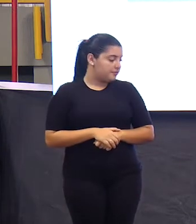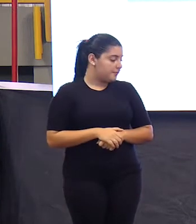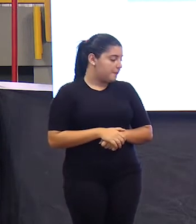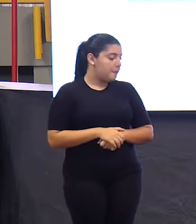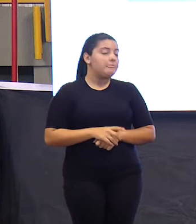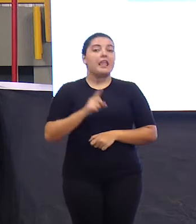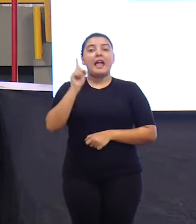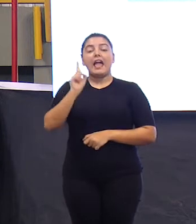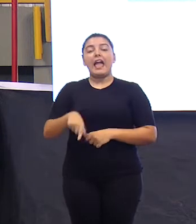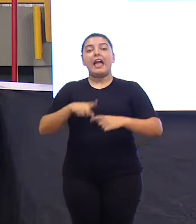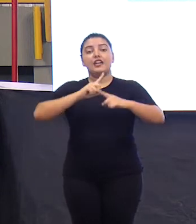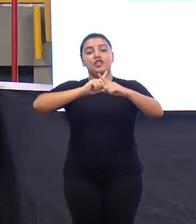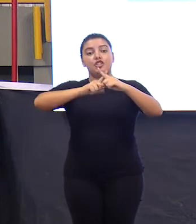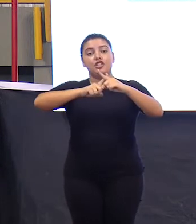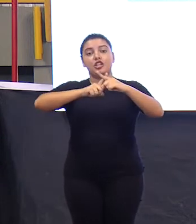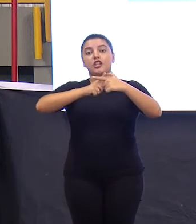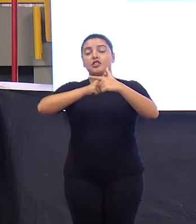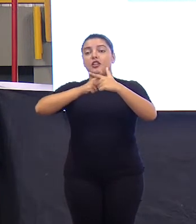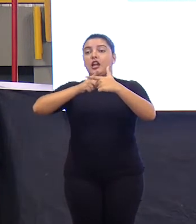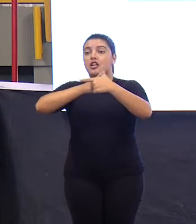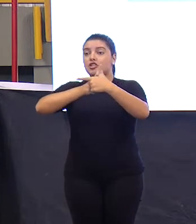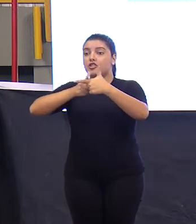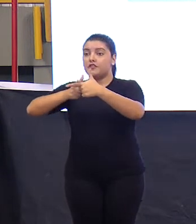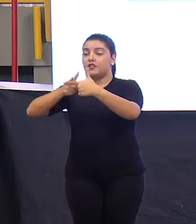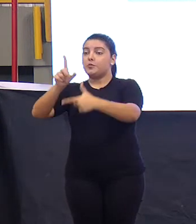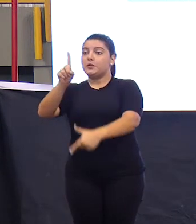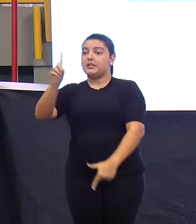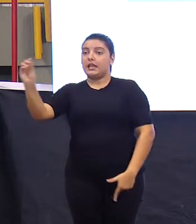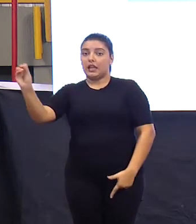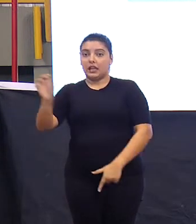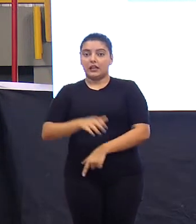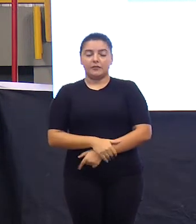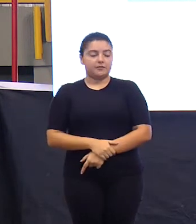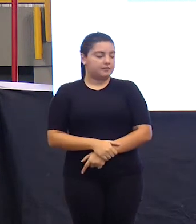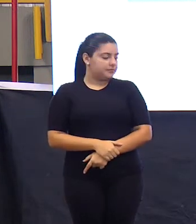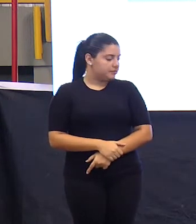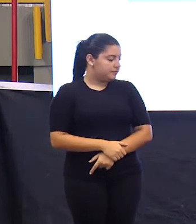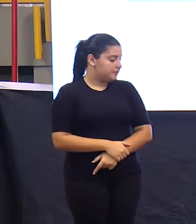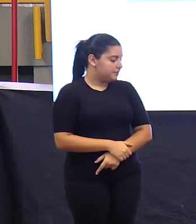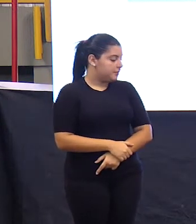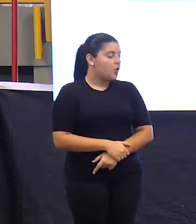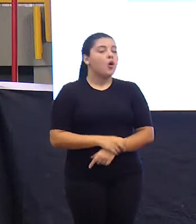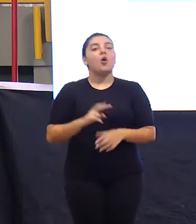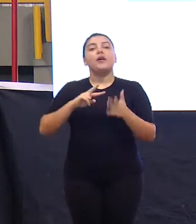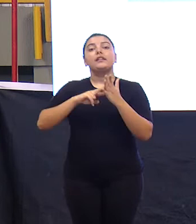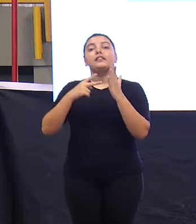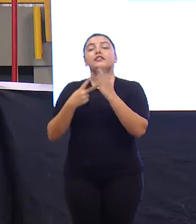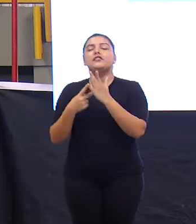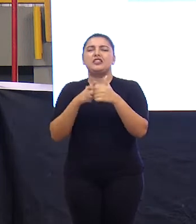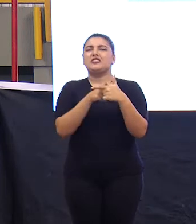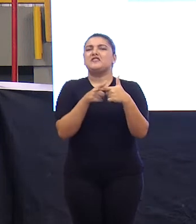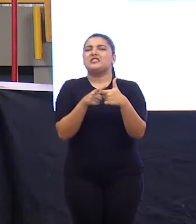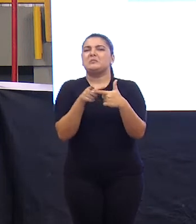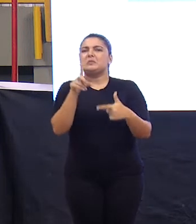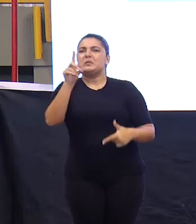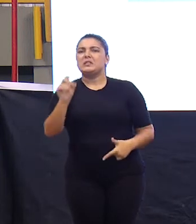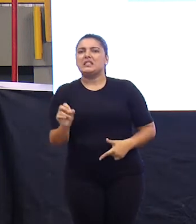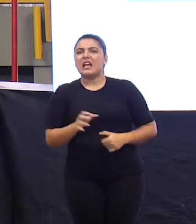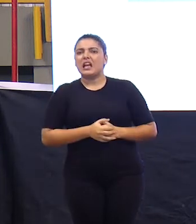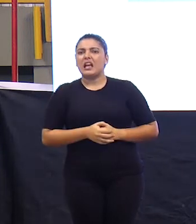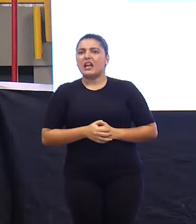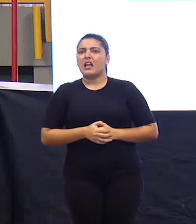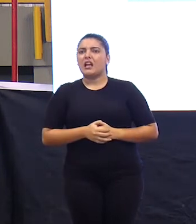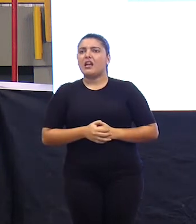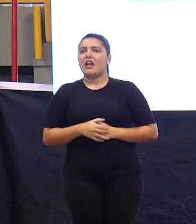pegar o x e dividir por 100. Mas o que é dividir por 100? É a vírgula